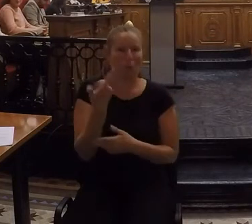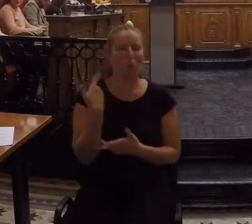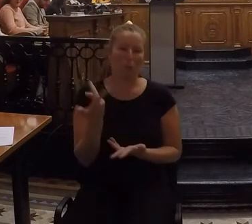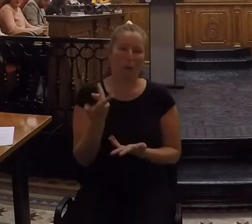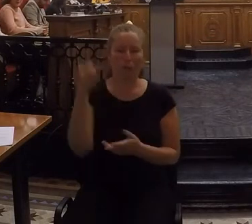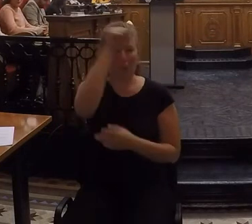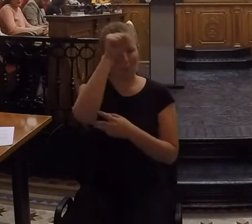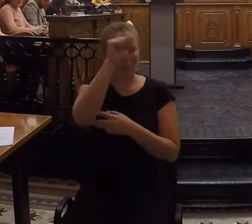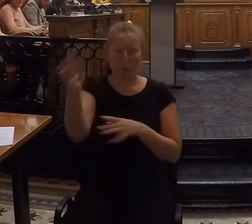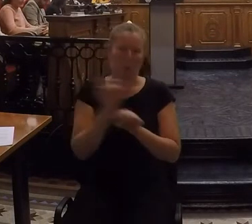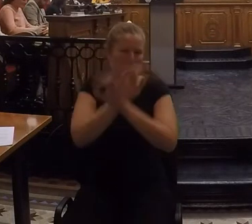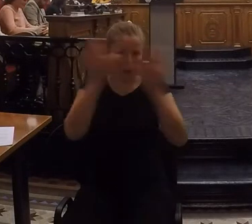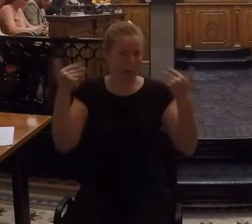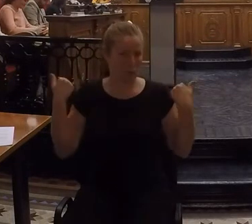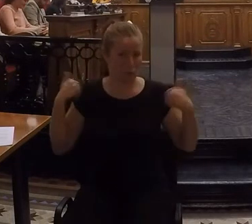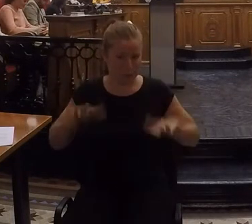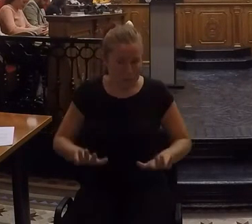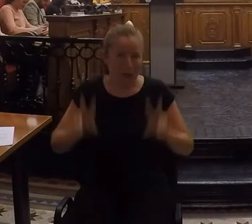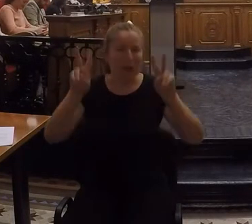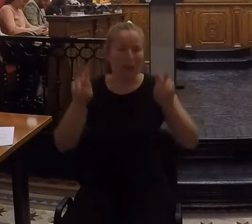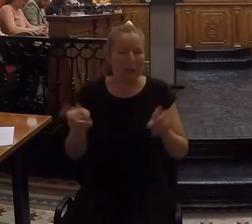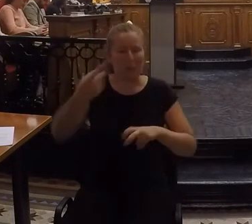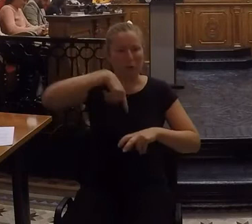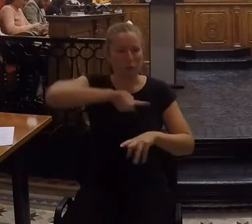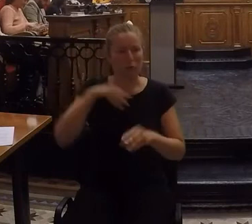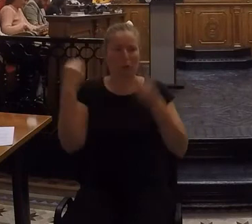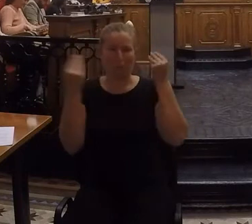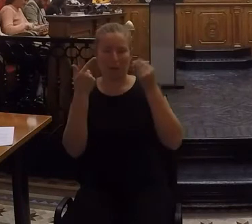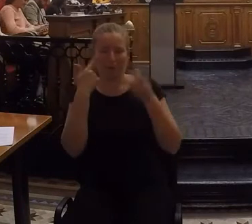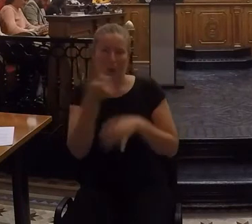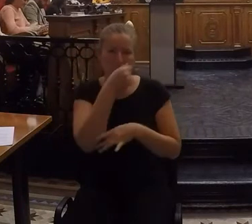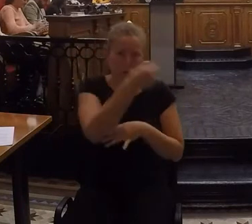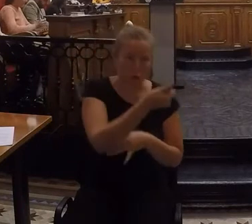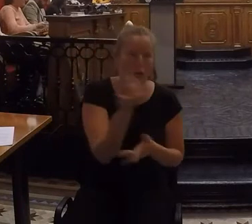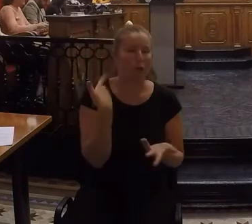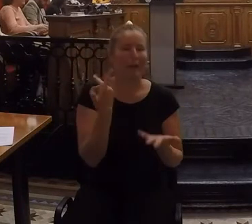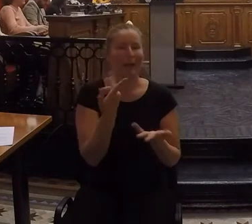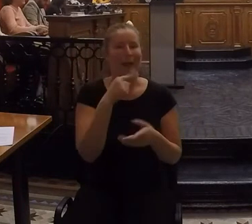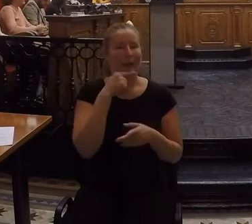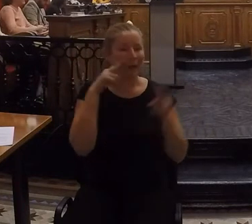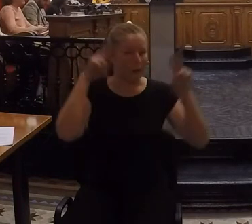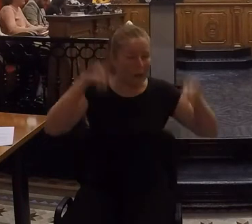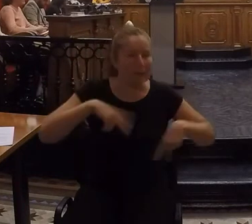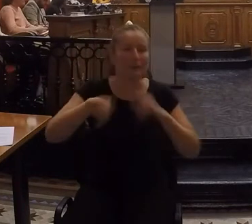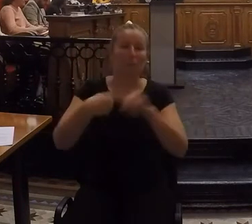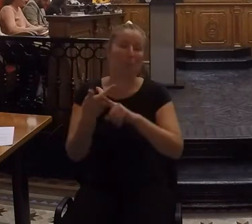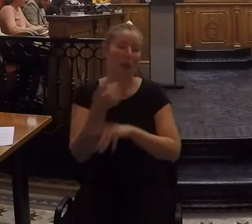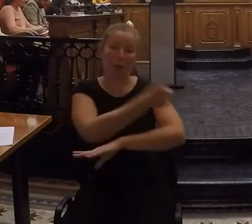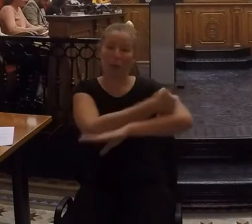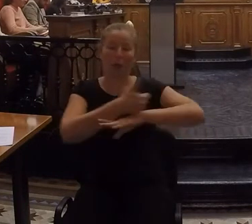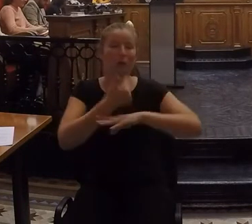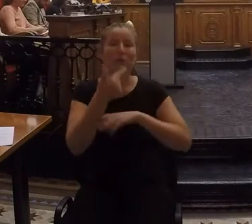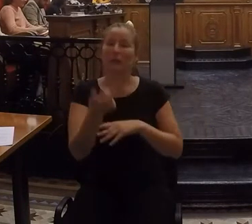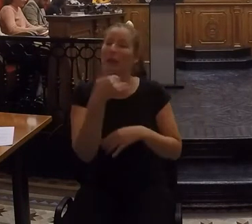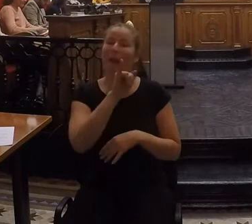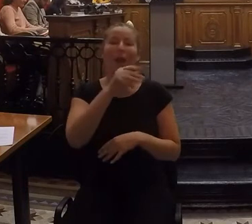la postura de PSOE, Partido de Elche, Compromís y Ciudadanos, que es no bajar el IBI